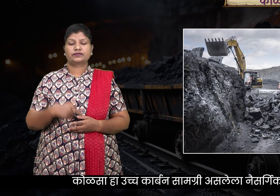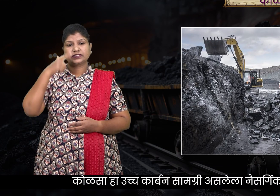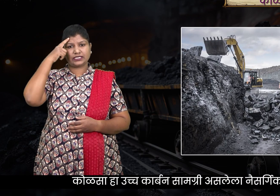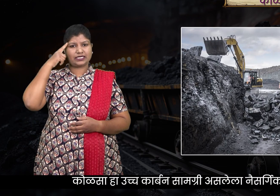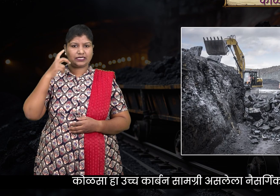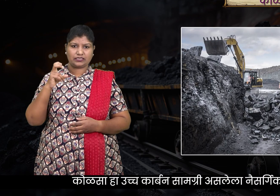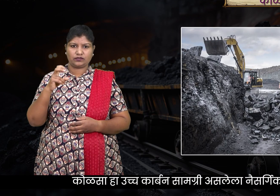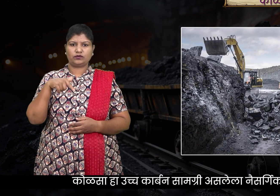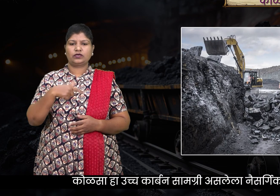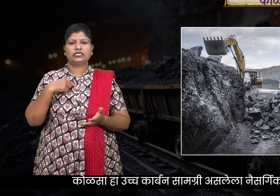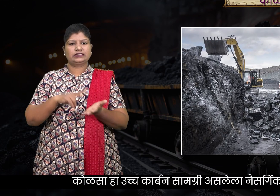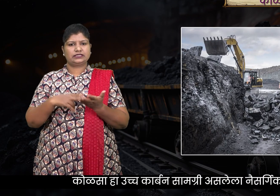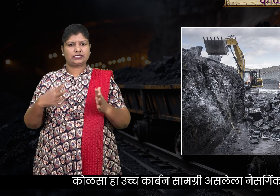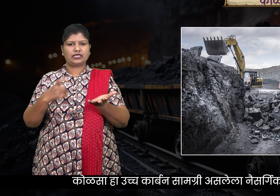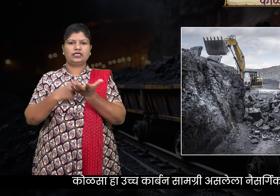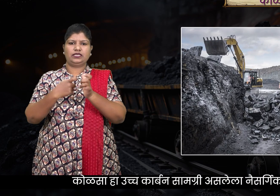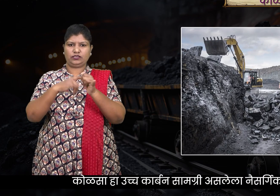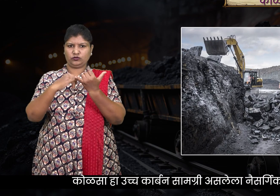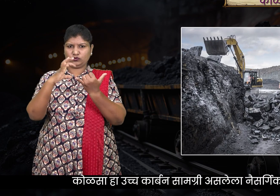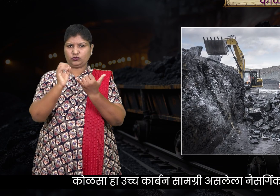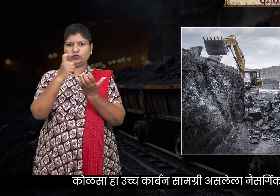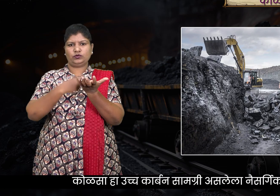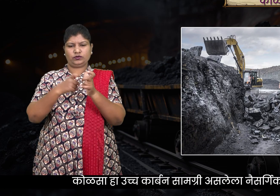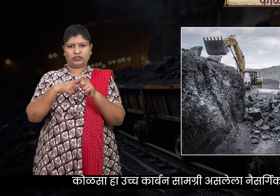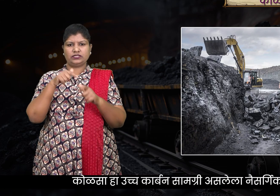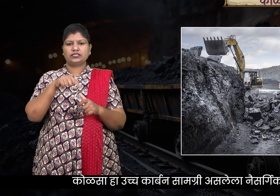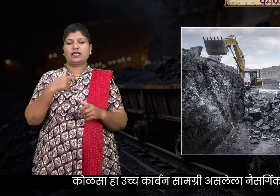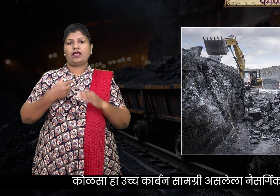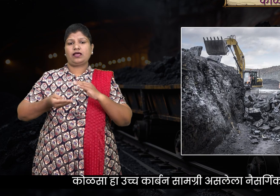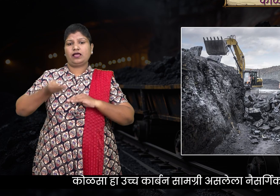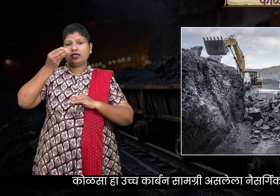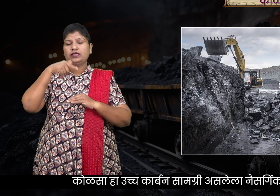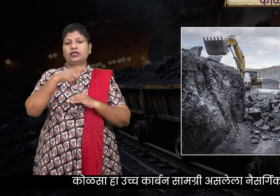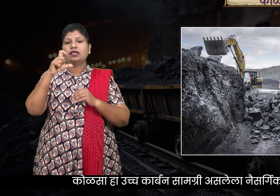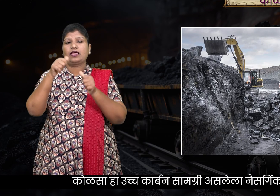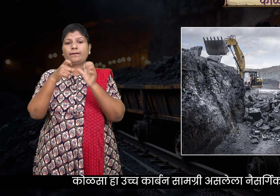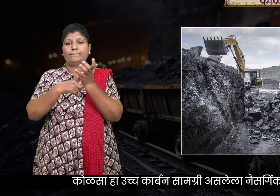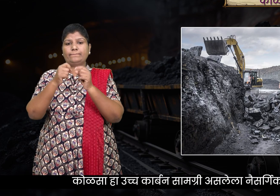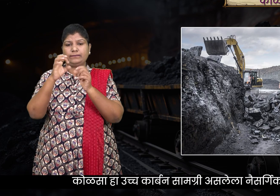कोळसा हा उच्च कार्बन सामग्री असलेला नैसर्गिक स्रोत आहे.